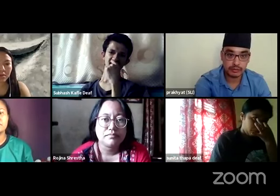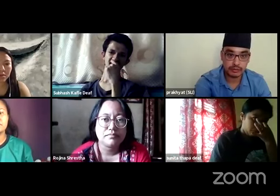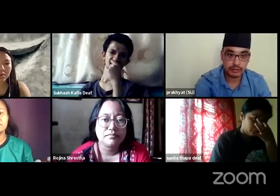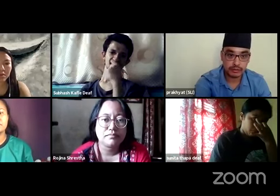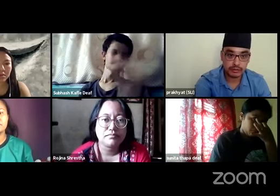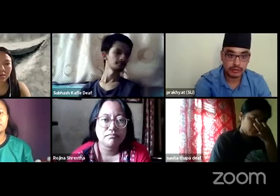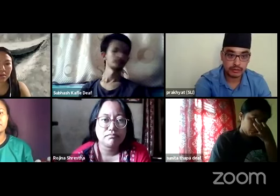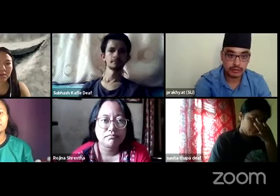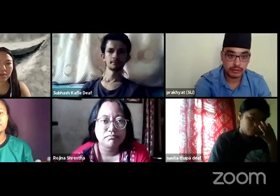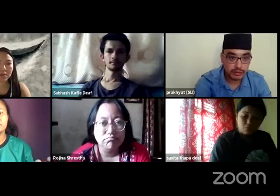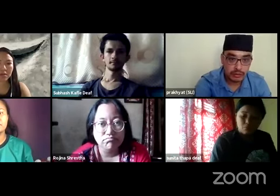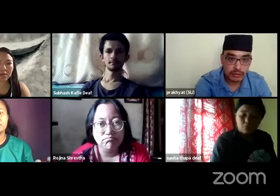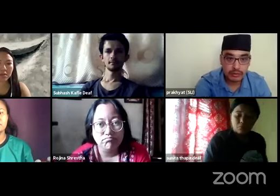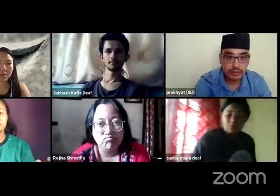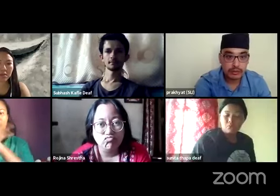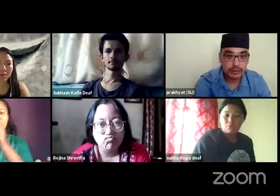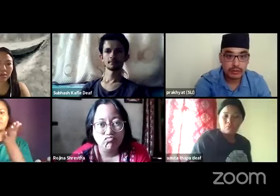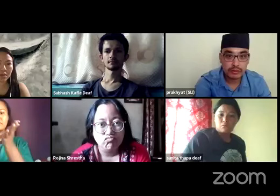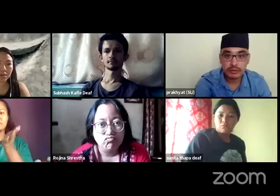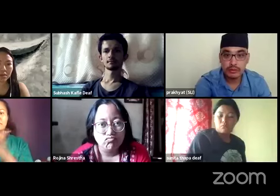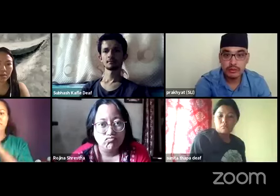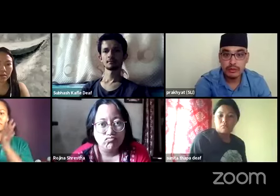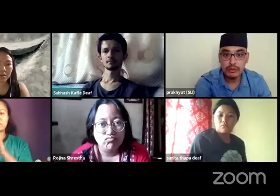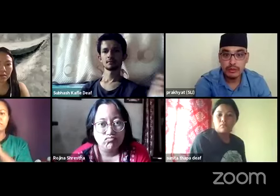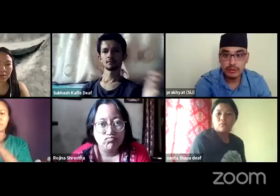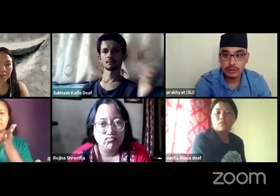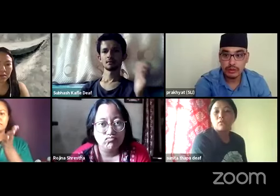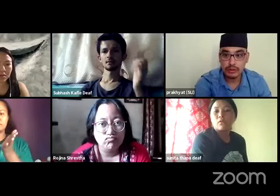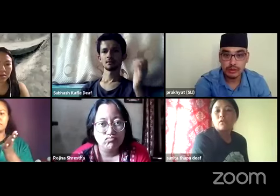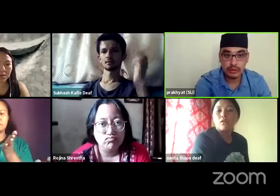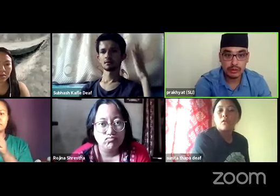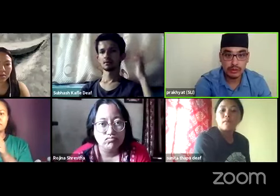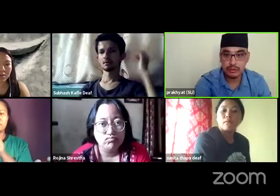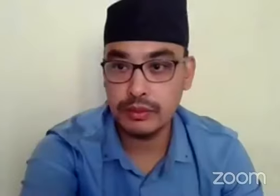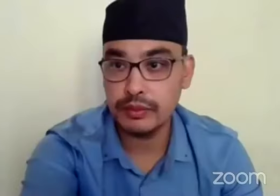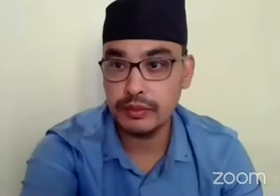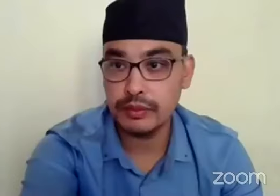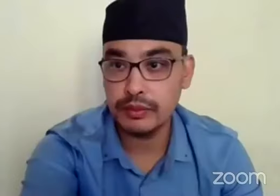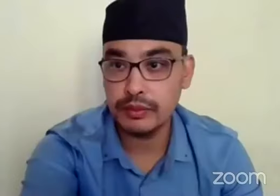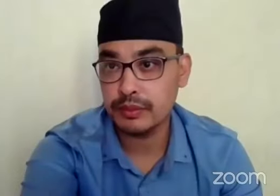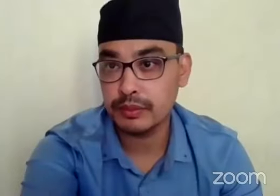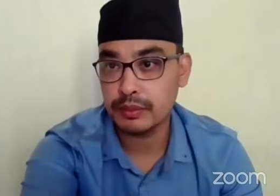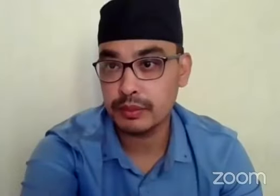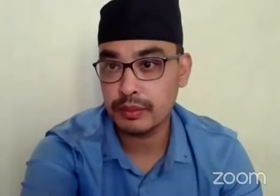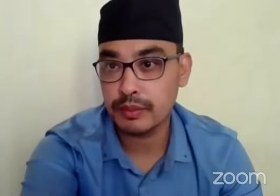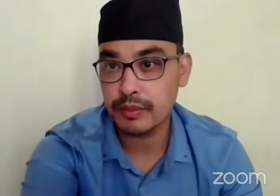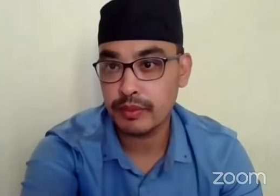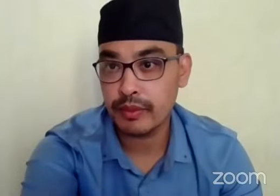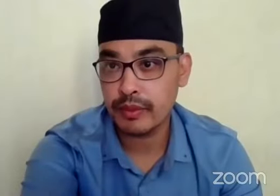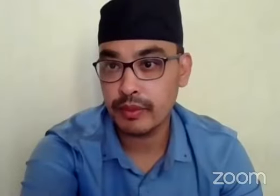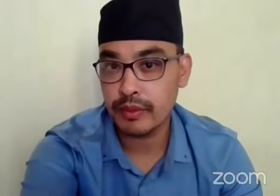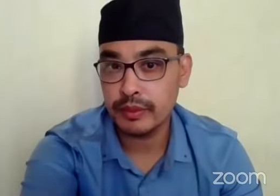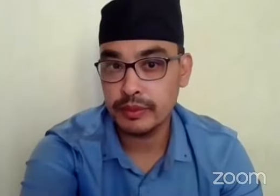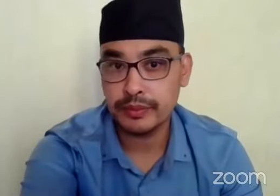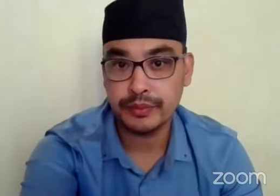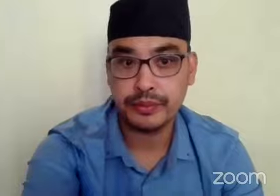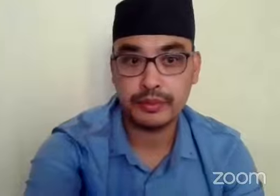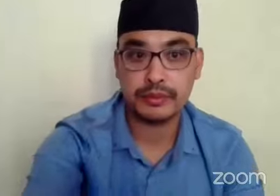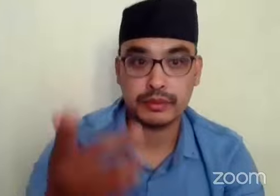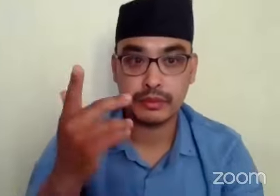भएका नभएका सबै व्यक्ति सबै हर व्यक्तिको अधिकार भयो त्यो होइन, अब त्यो क्यापेसिटी पनि सबैको छ। तर अब जुन किसिमले